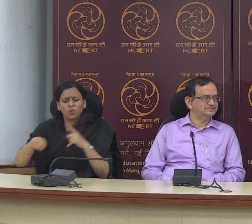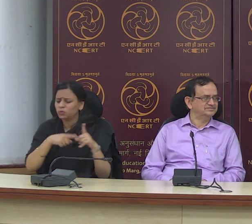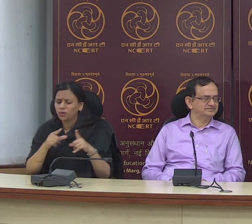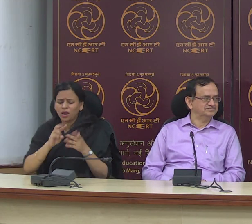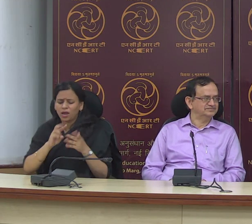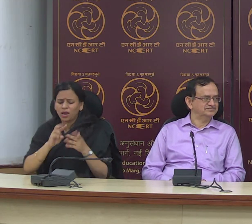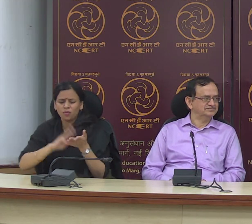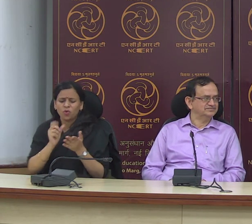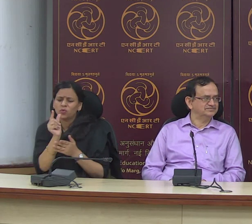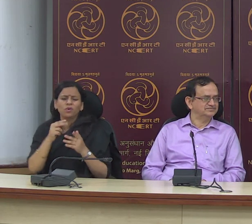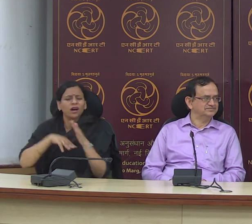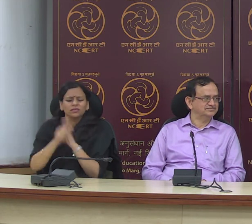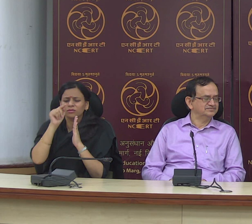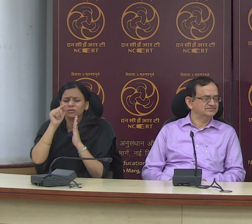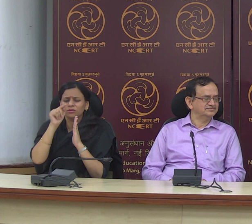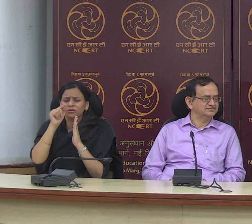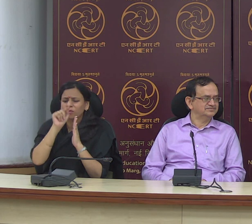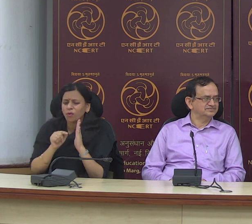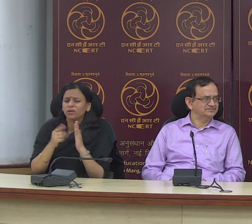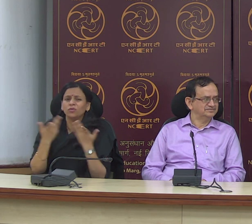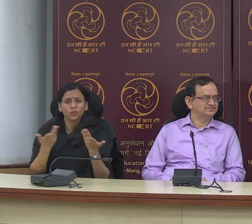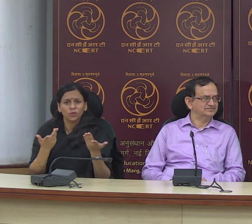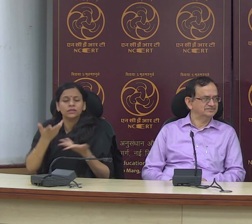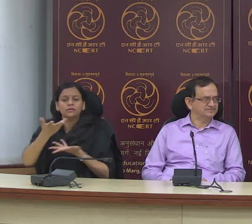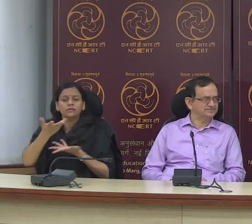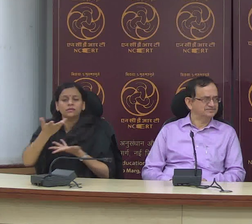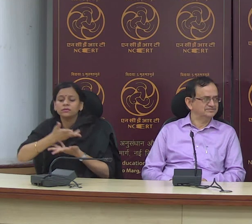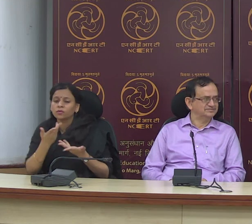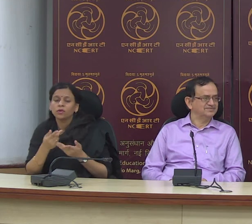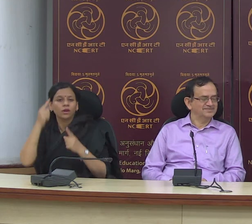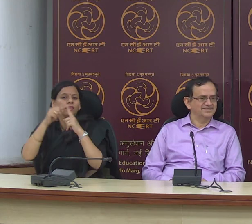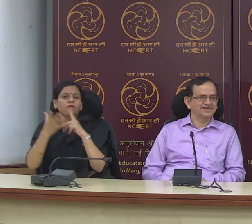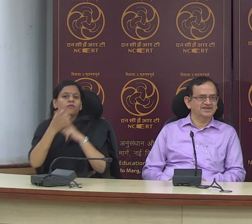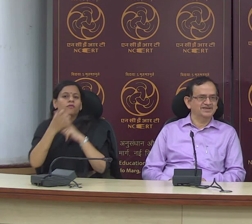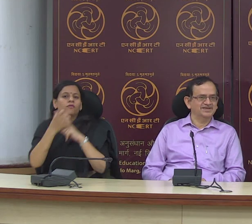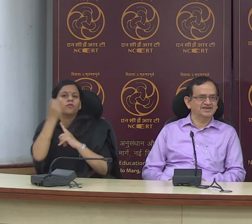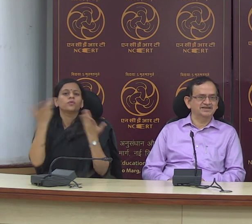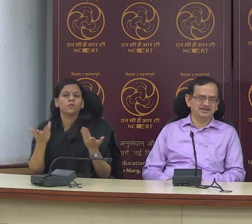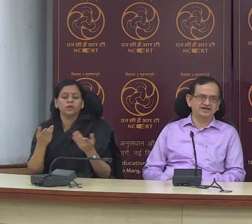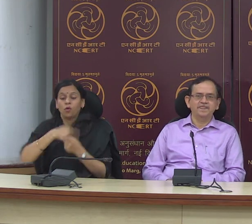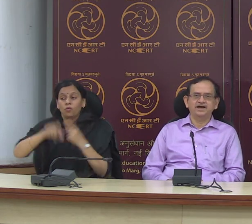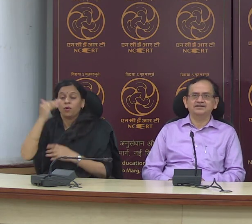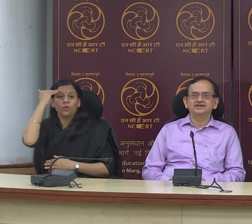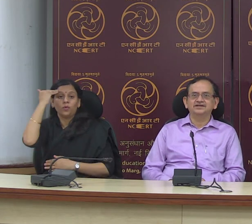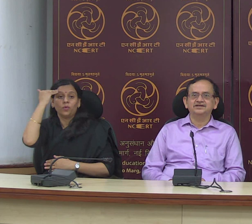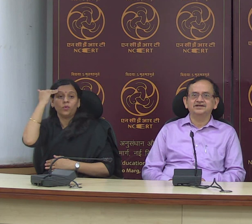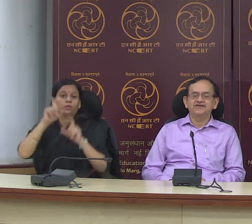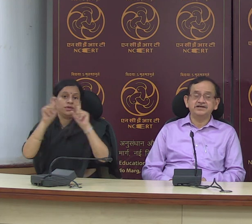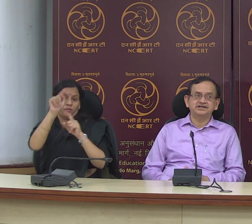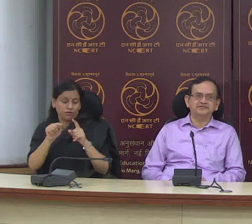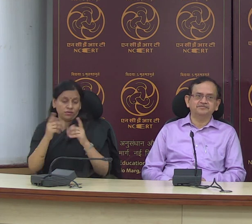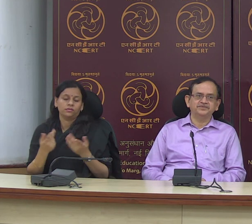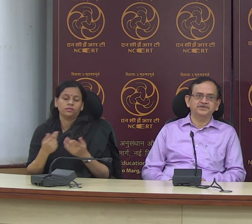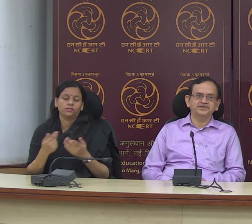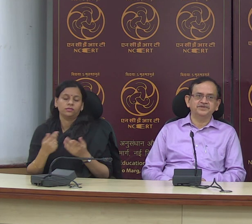दैट MOU, उसके बारे में थोड़ा बताएं ताकि लोगों को भी मालूम हो और हमारे जो प्रयास है वो उससे उनके बारे में वो जान सकें।